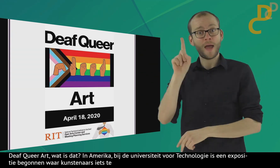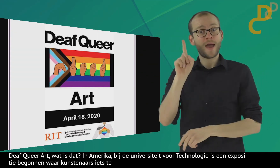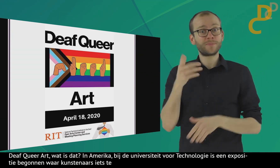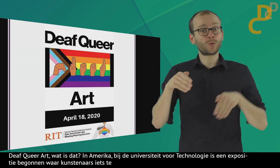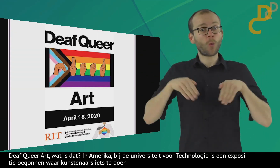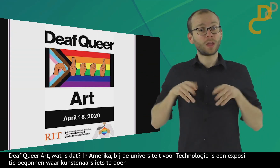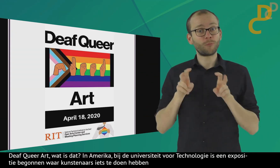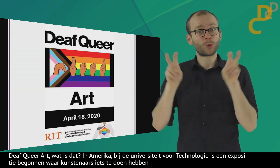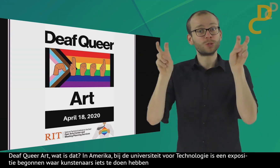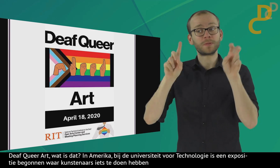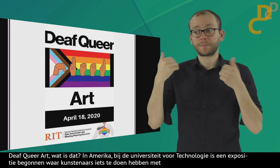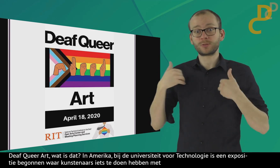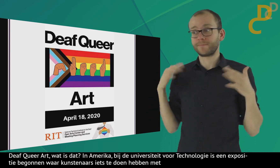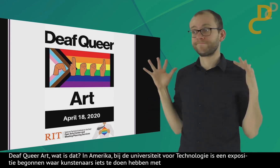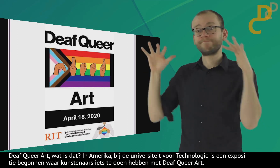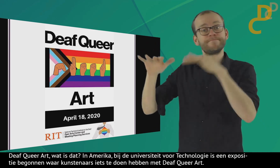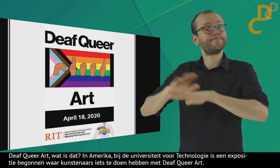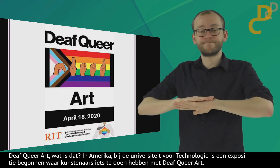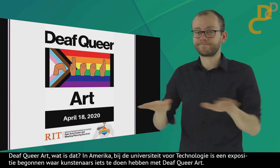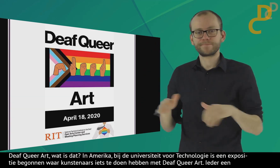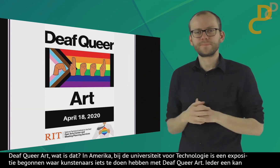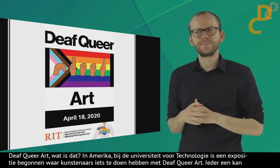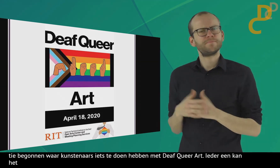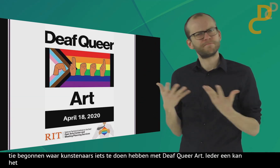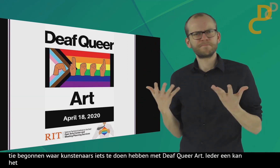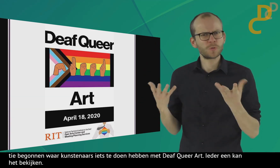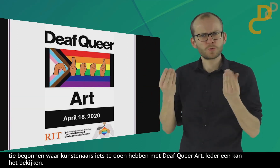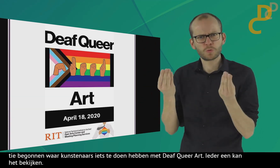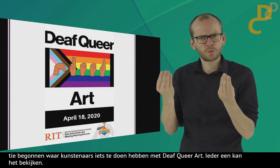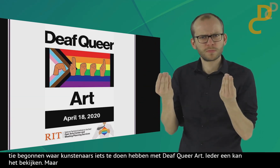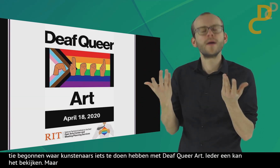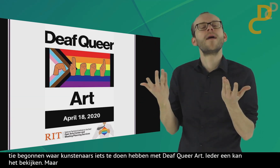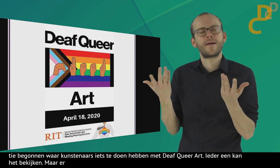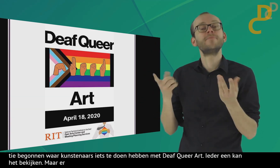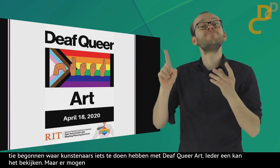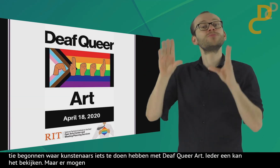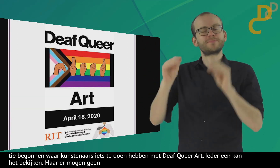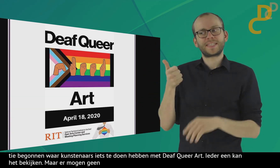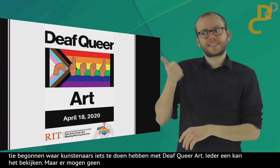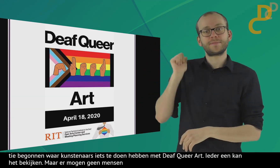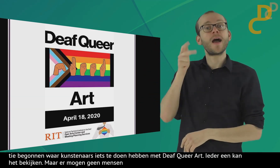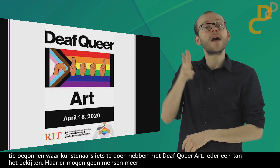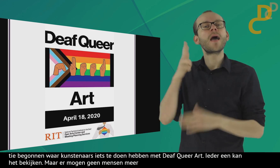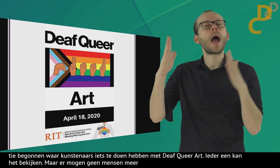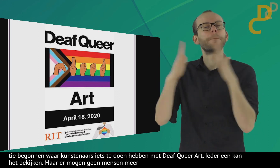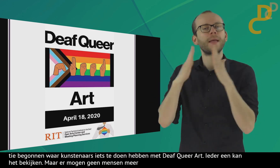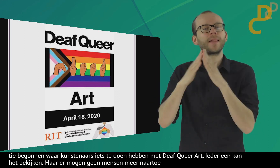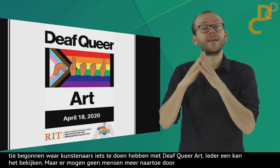En iedereen kan dat bekijken. Maar door het coronavirus mogen er natuurlijk geen mensen meer naartoe. Dus hoe gingen ze dat nou oplossen? Ze hebben gisteren